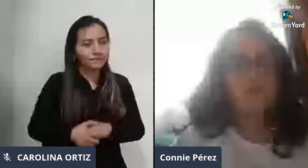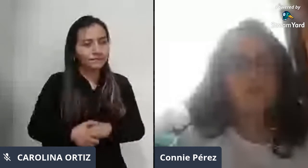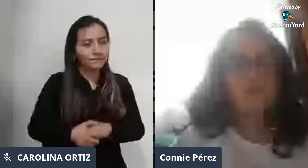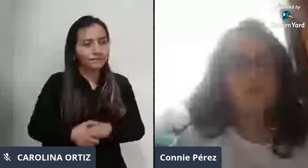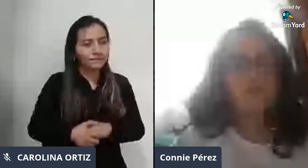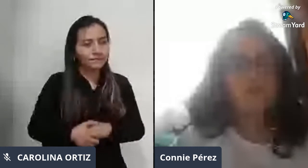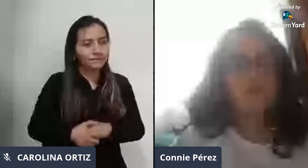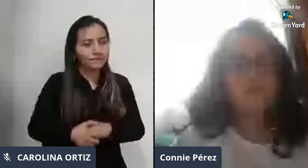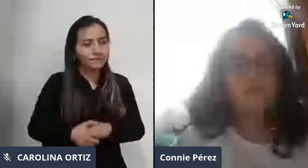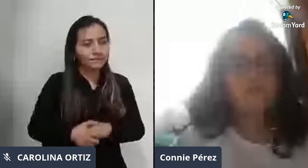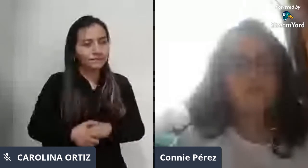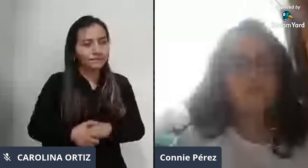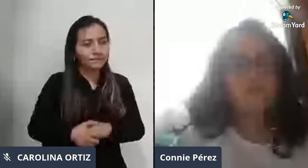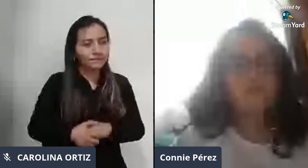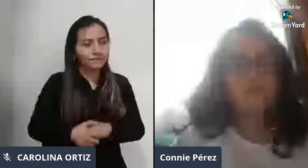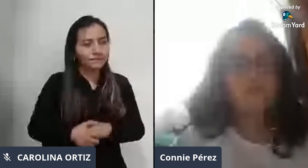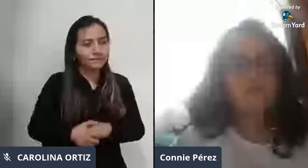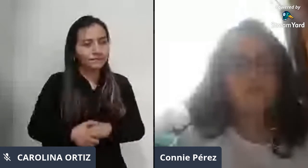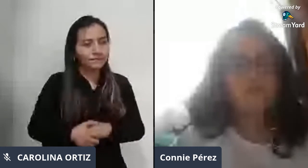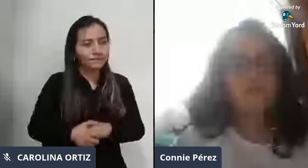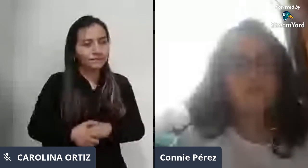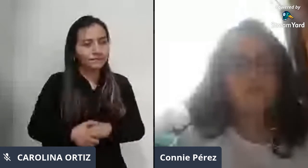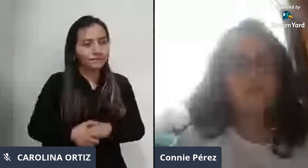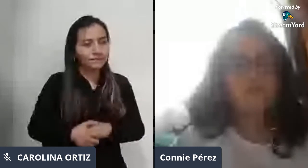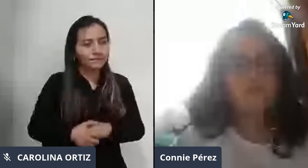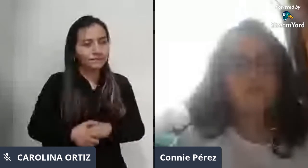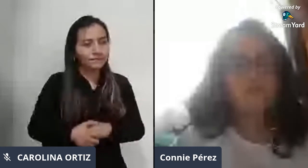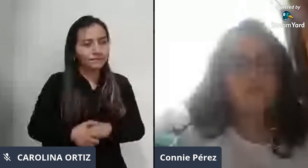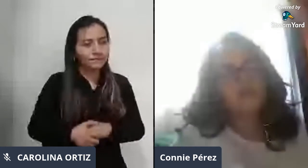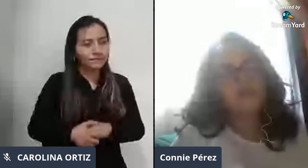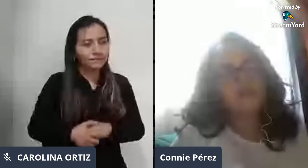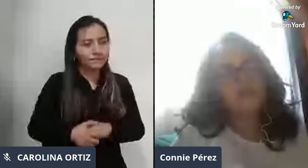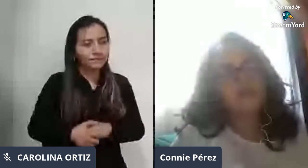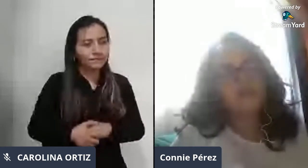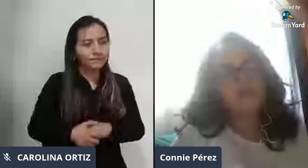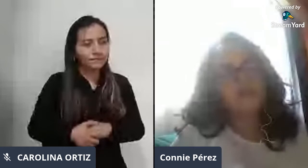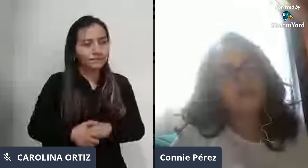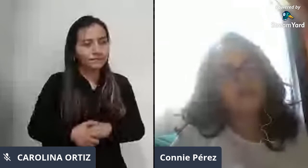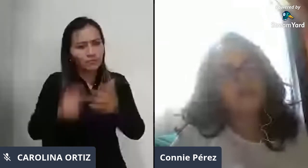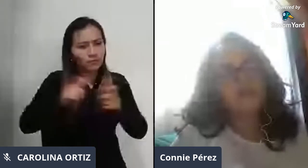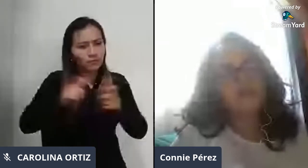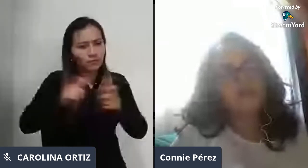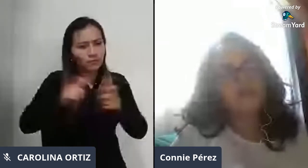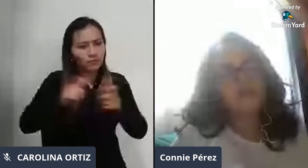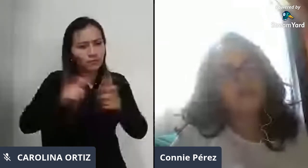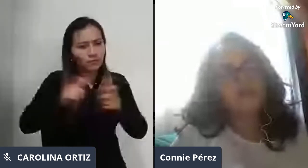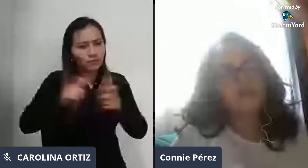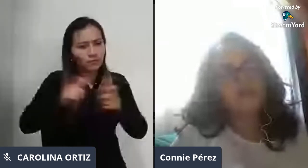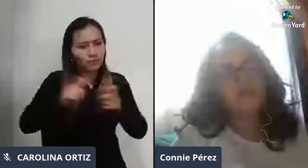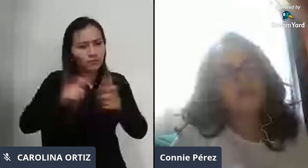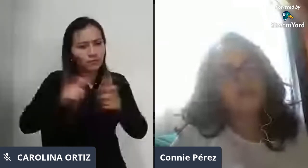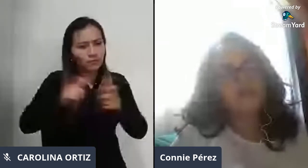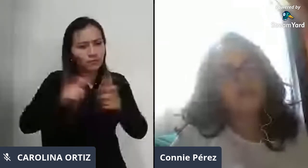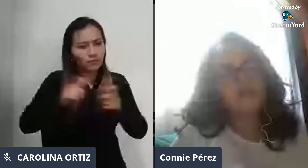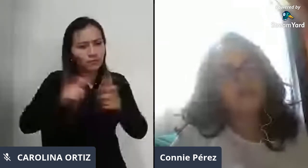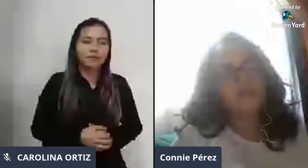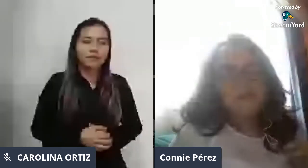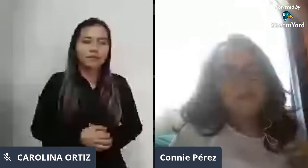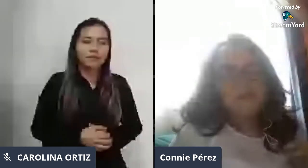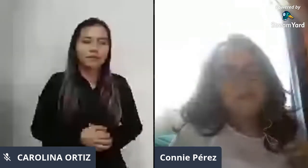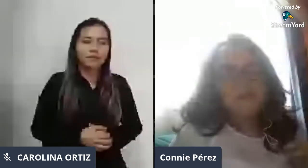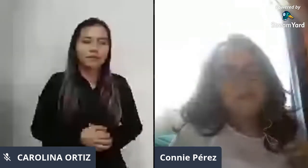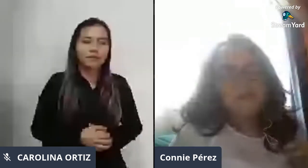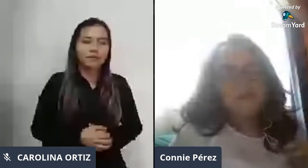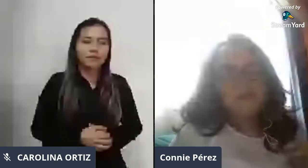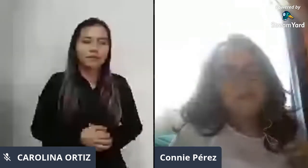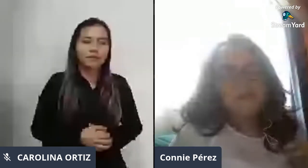reivindicar lo que es la condición de discapacidad, con el objetivo de que seamos sujetas